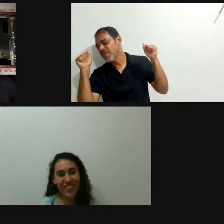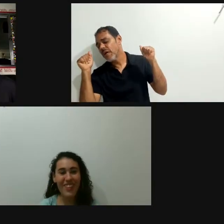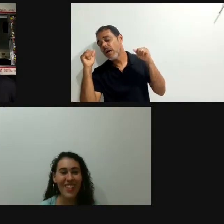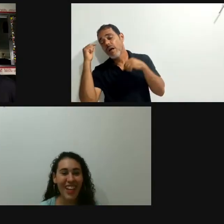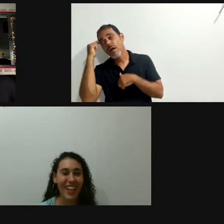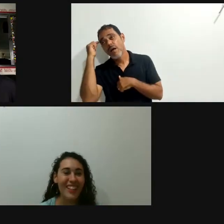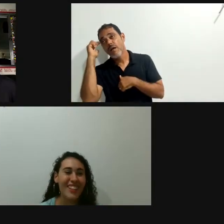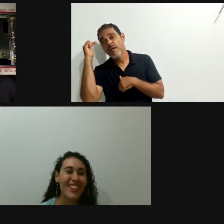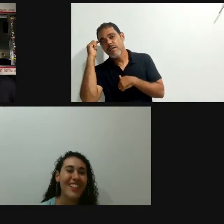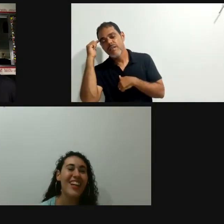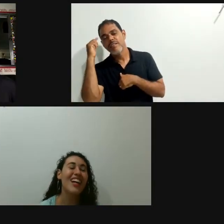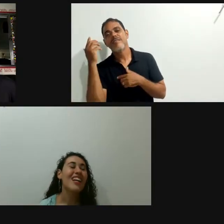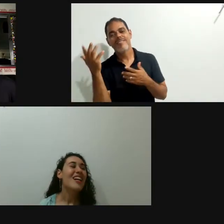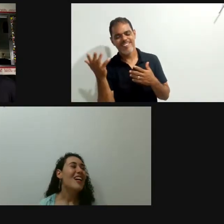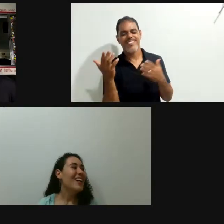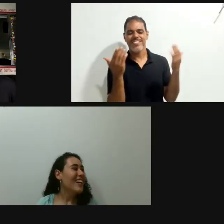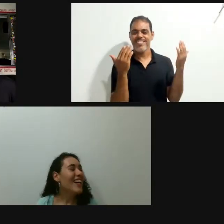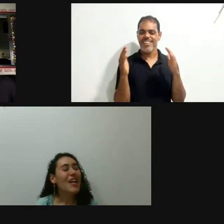nunca vou terminar.